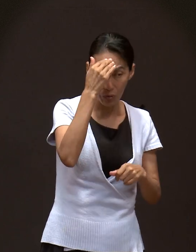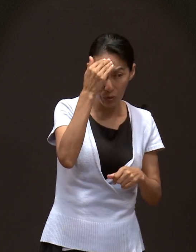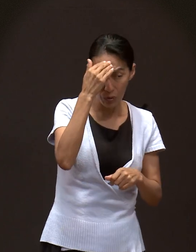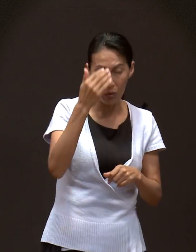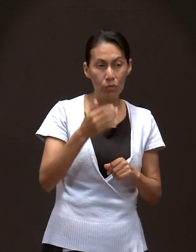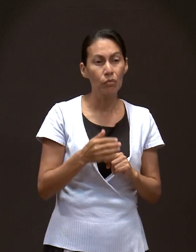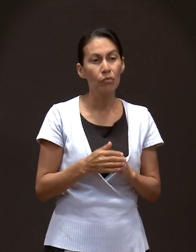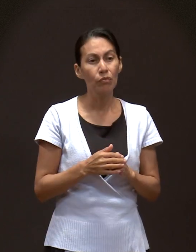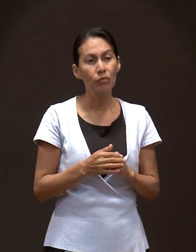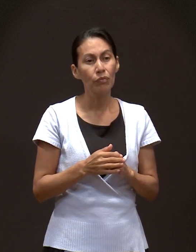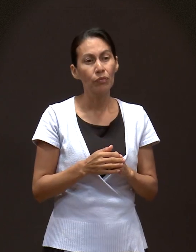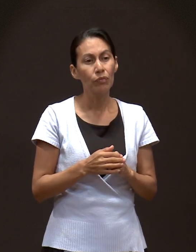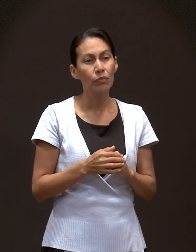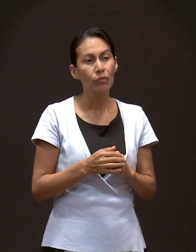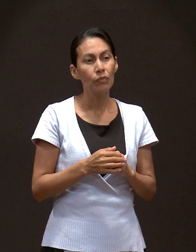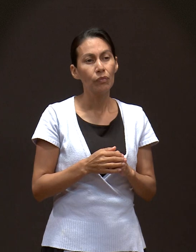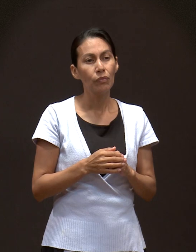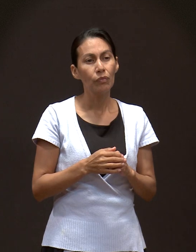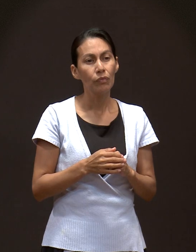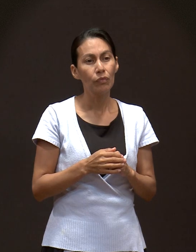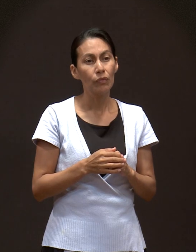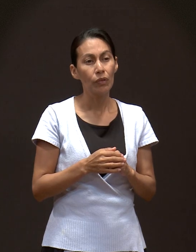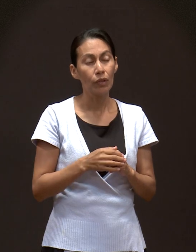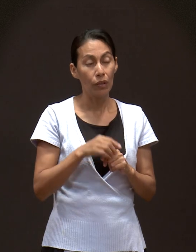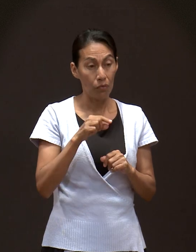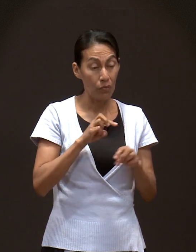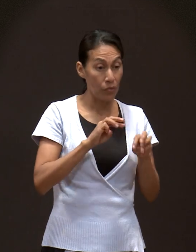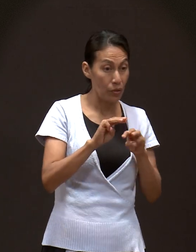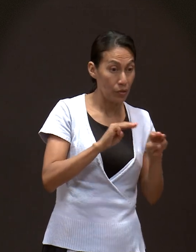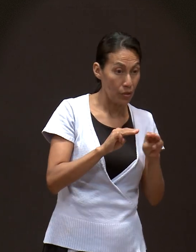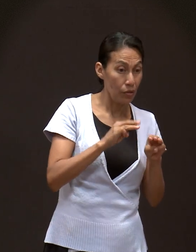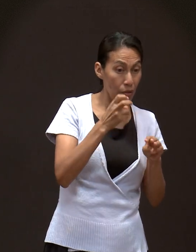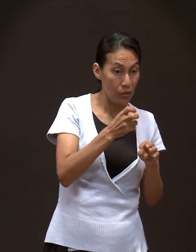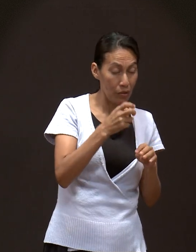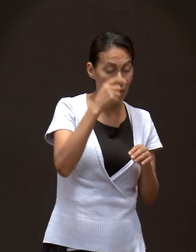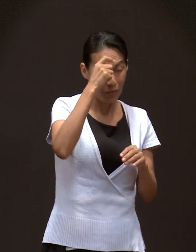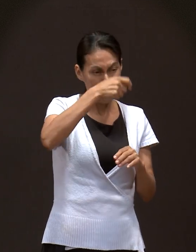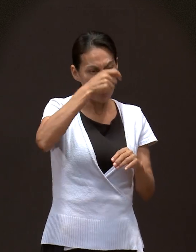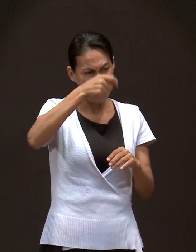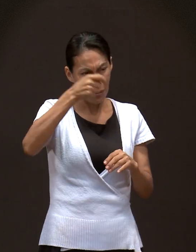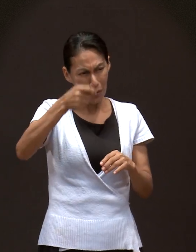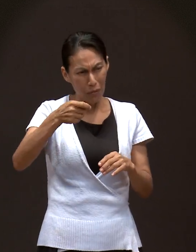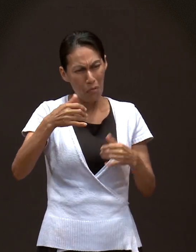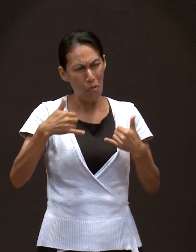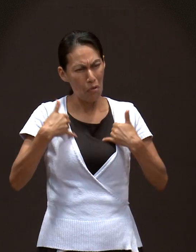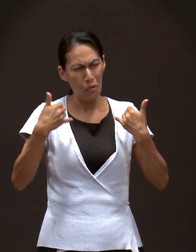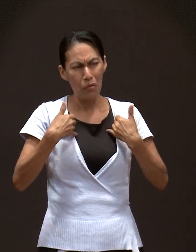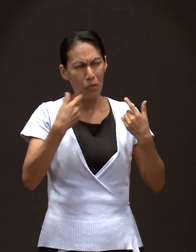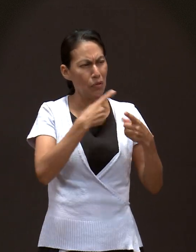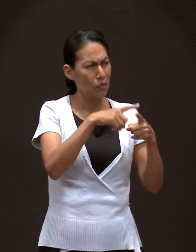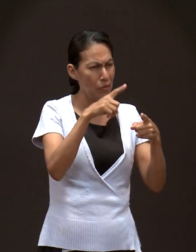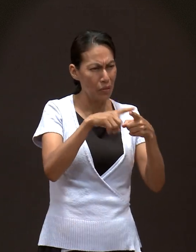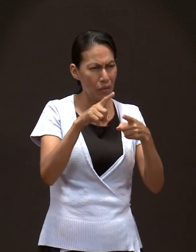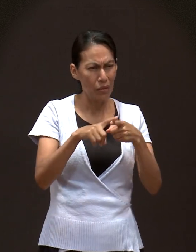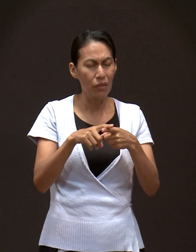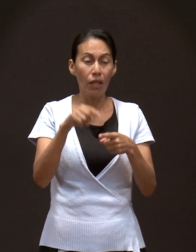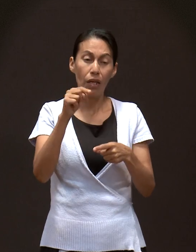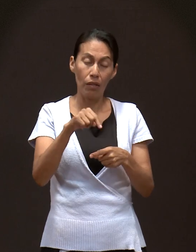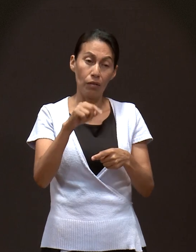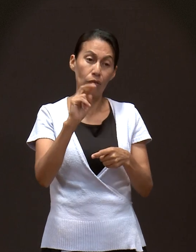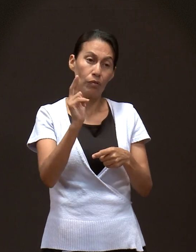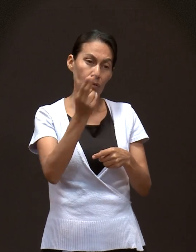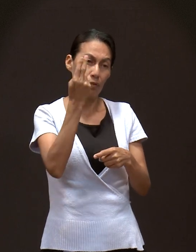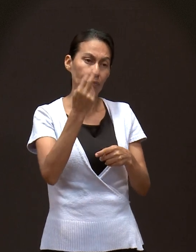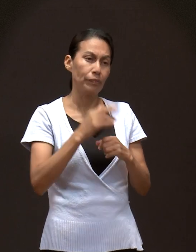Y hemos podido ver que este ministerio ha sido de gran bendición para nosotros y para más